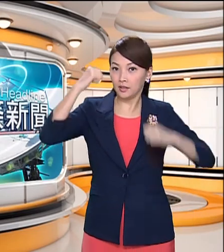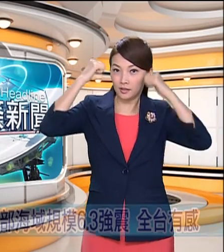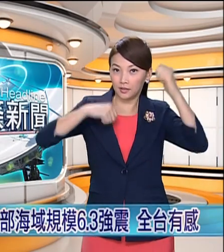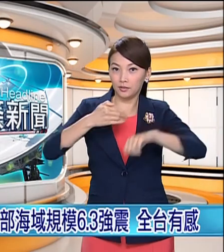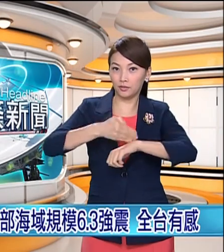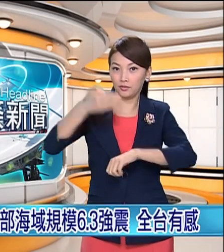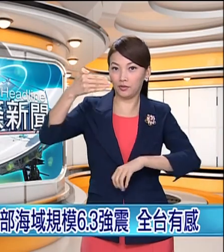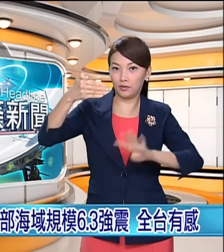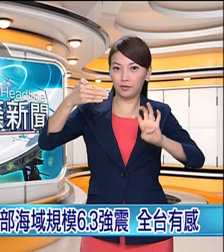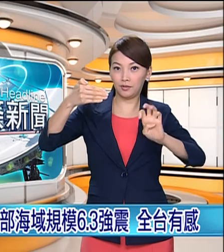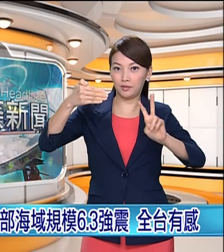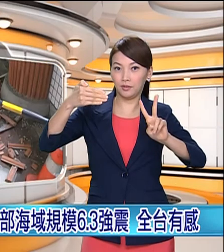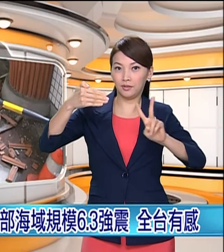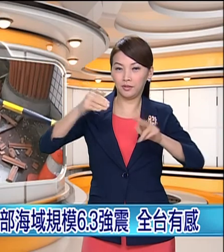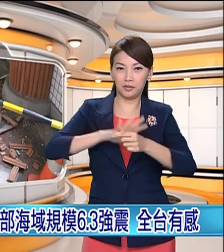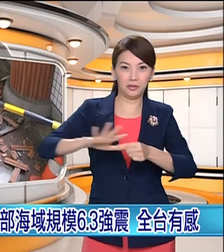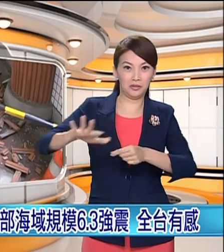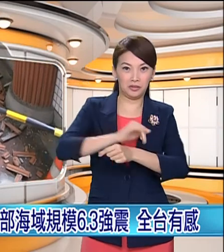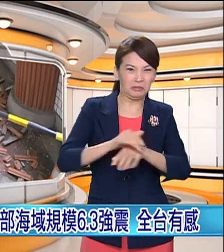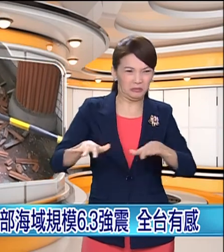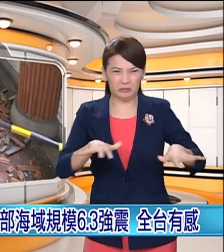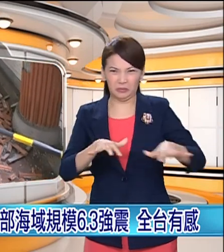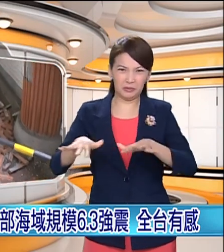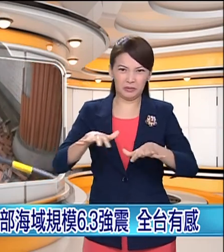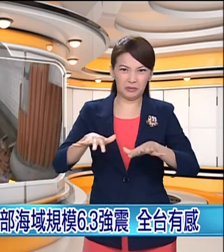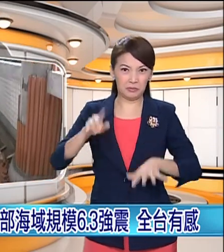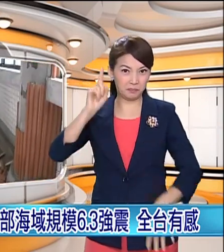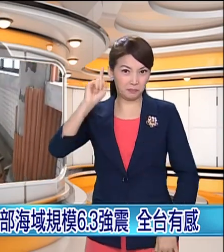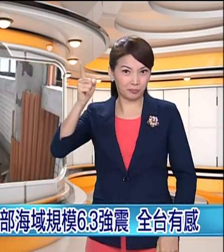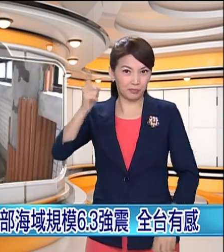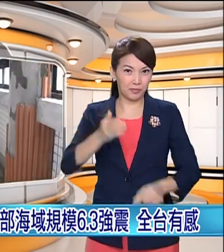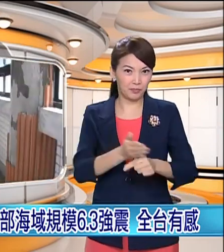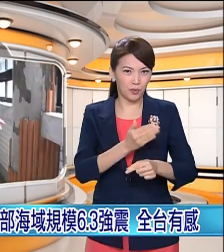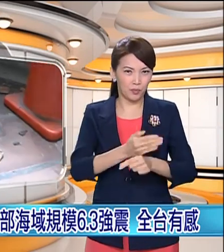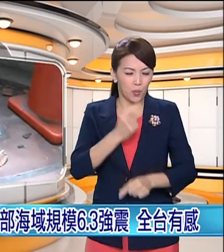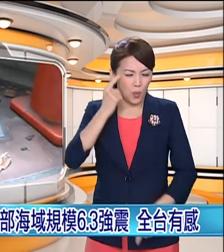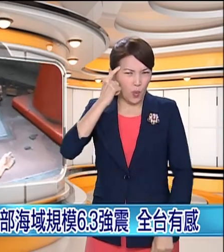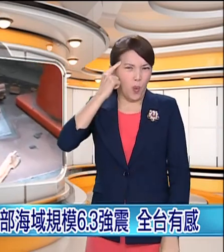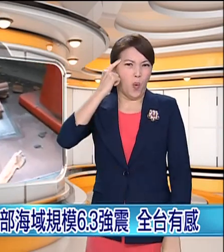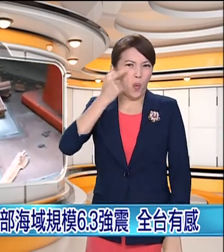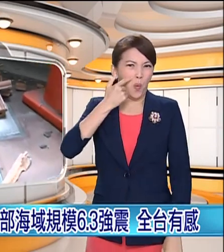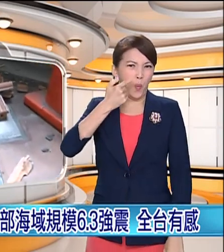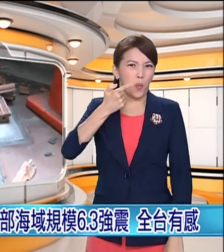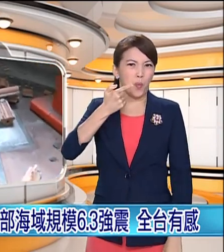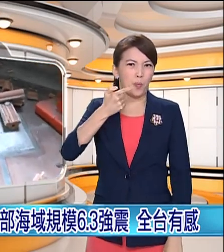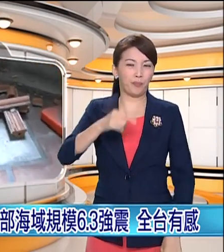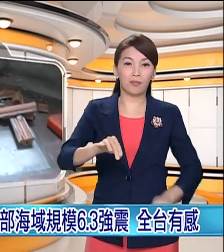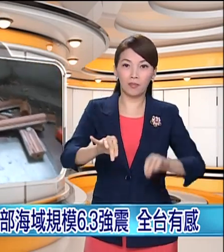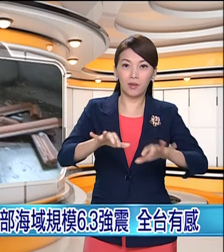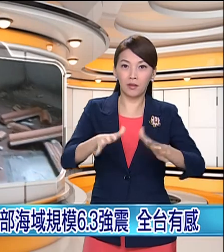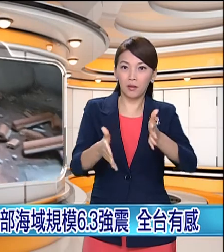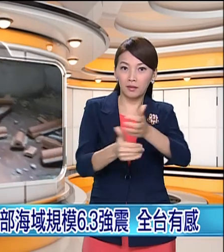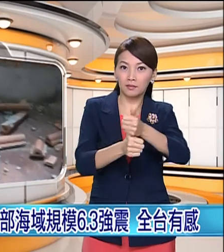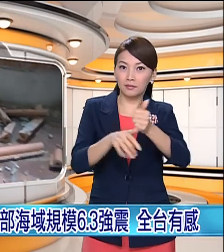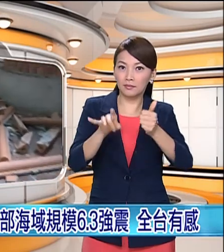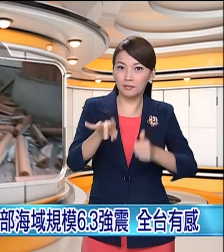天上午9:42，全台一阵天摇地动，尤其北部地区感受最为明显。这起规